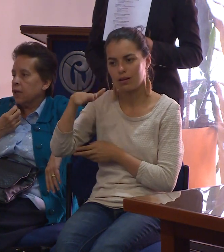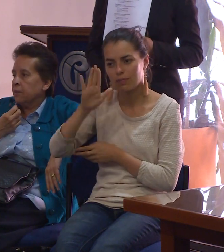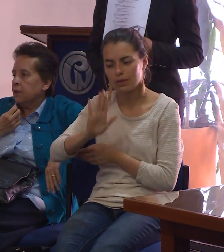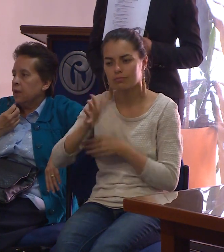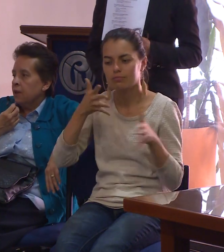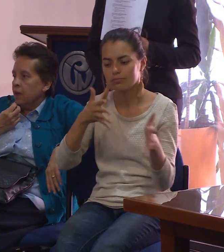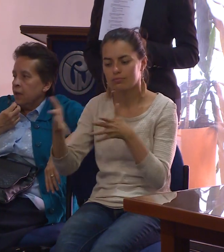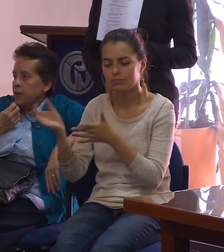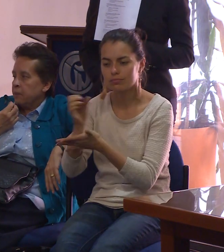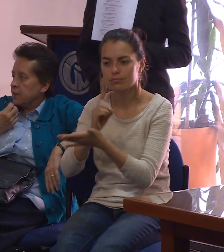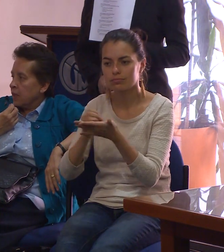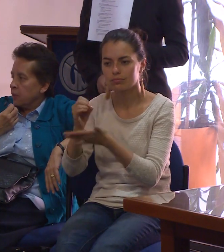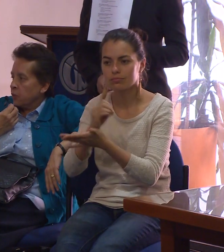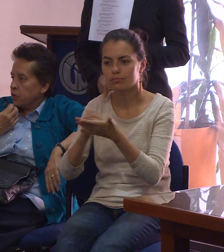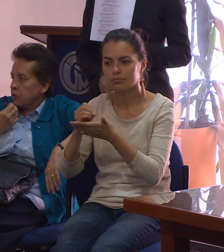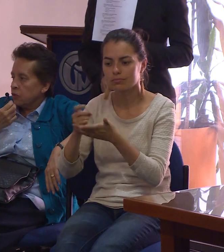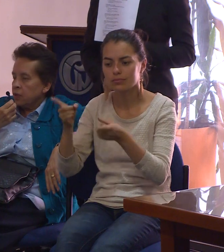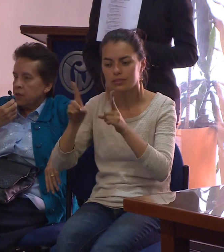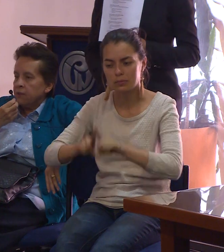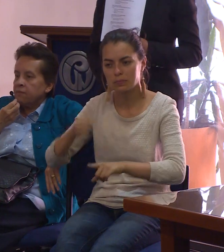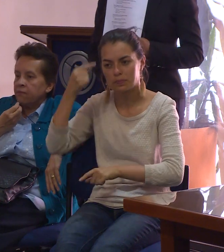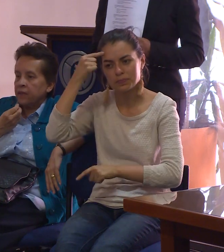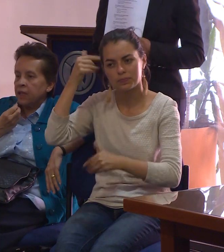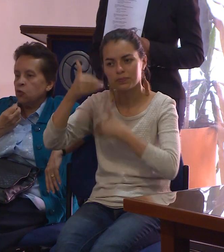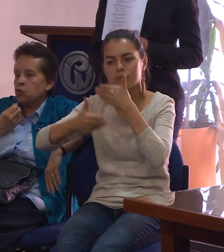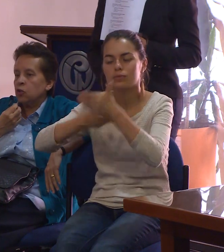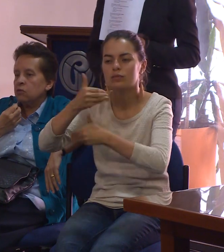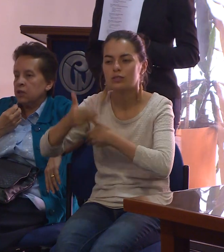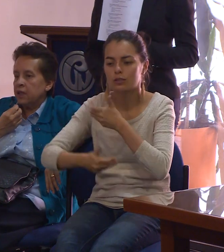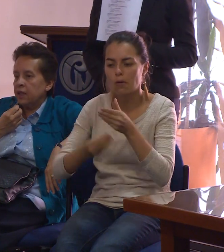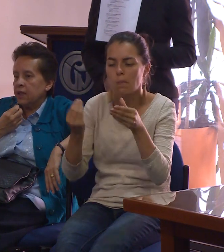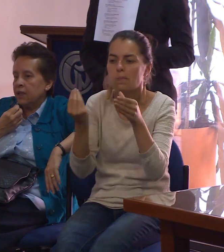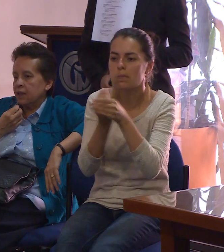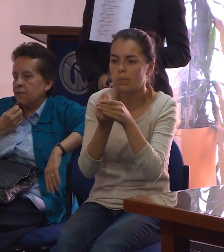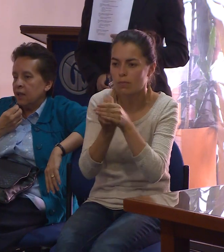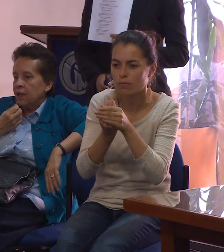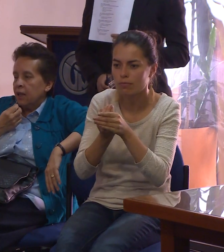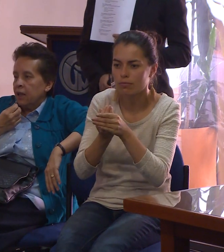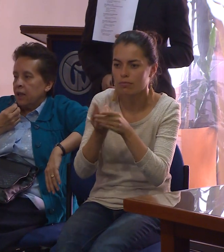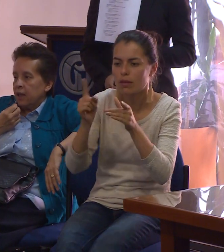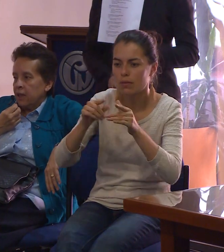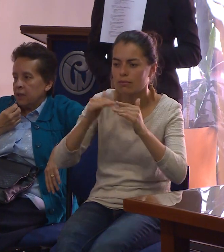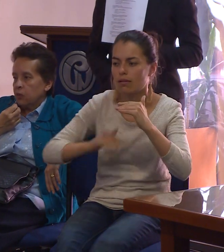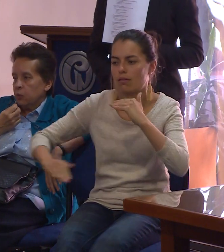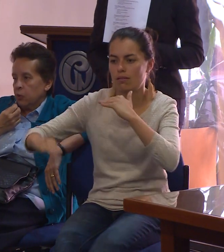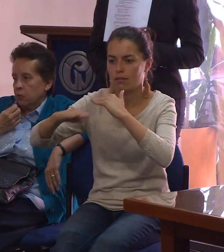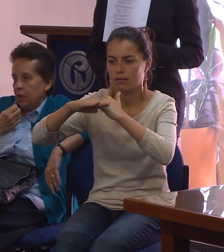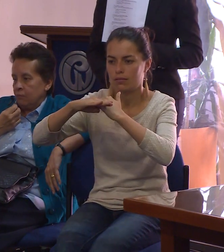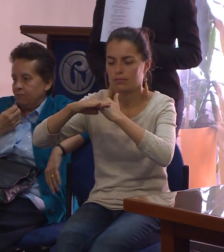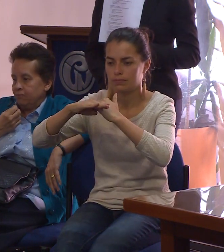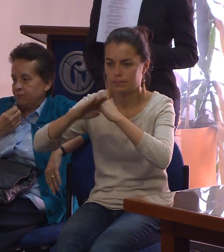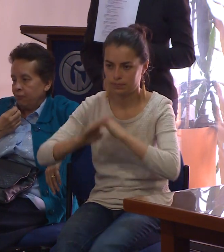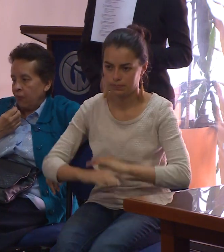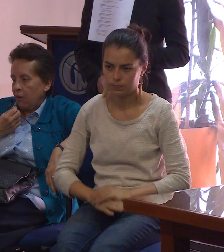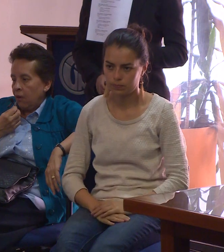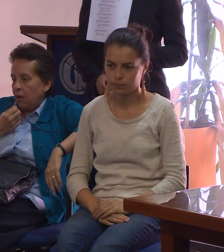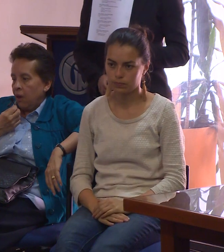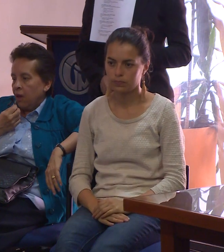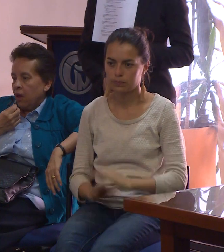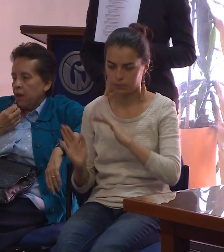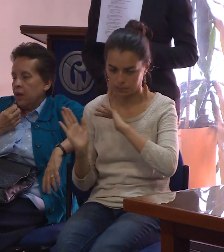la biología, pensar en procesos de inclusión y de equidad, eso por un lado.